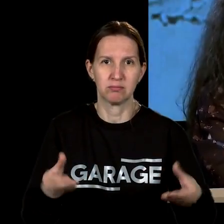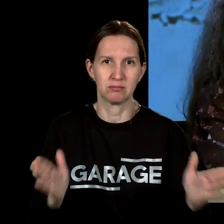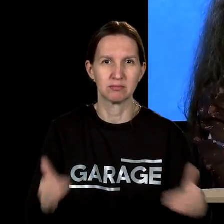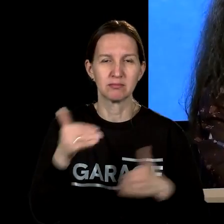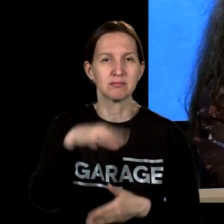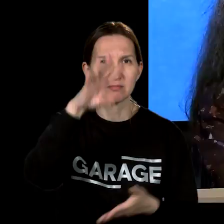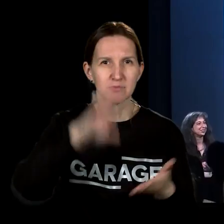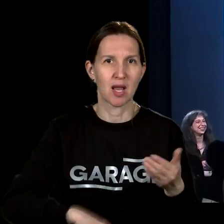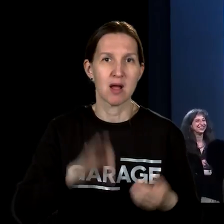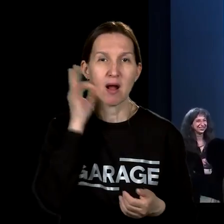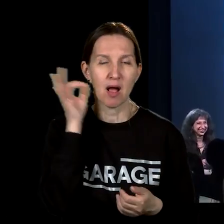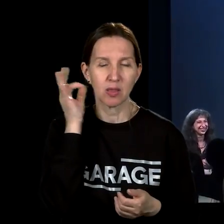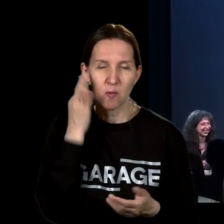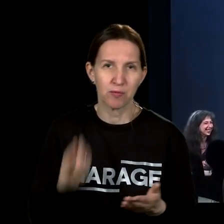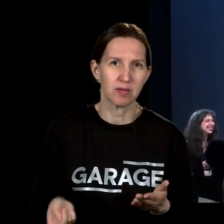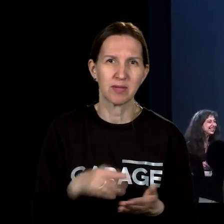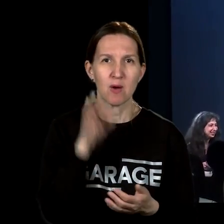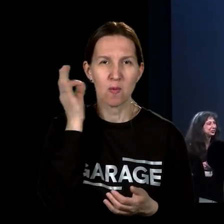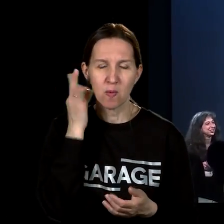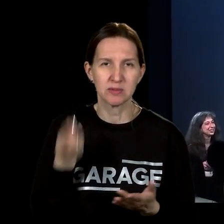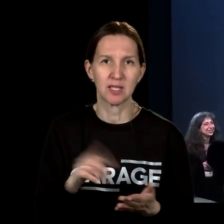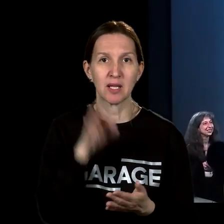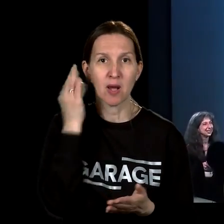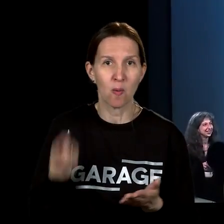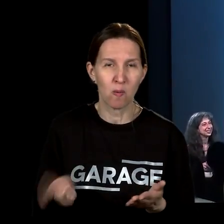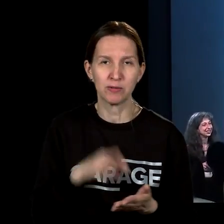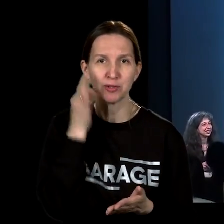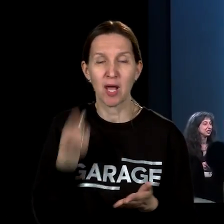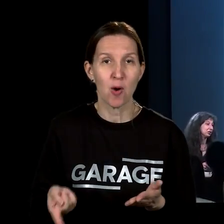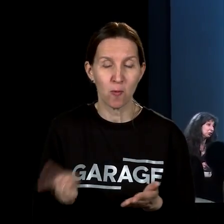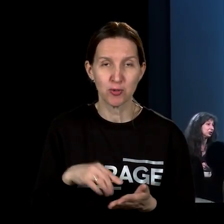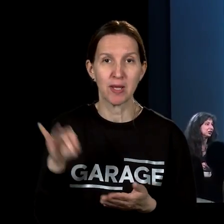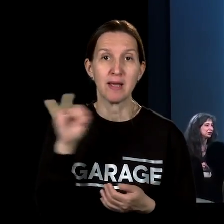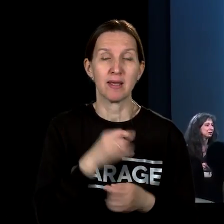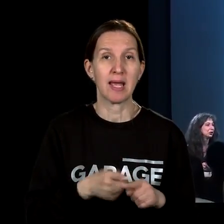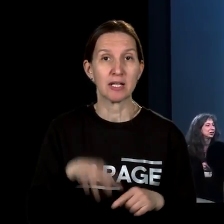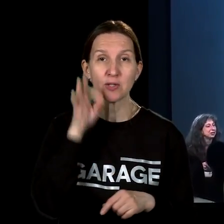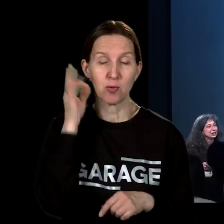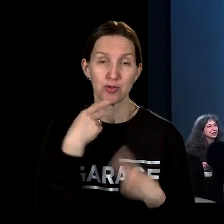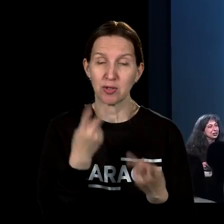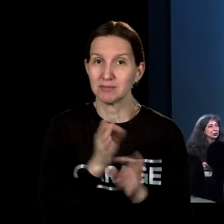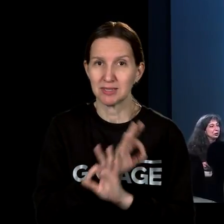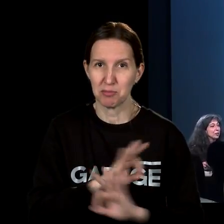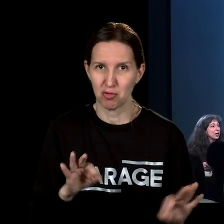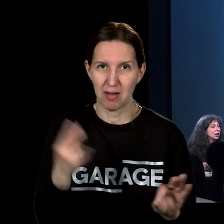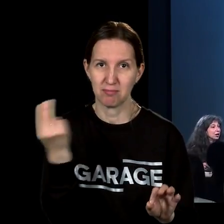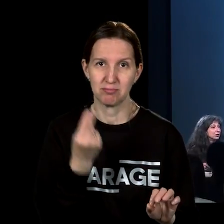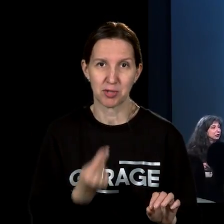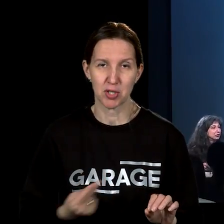вот котики, котики, котики, и еще раз котики, хотя надо сказать, котики совершенно замечательные, надо сказать,